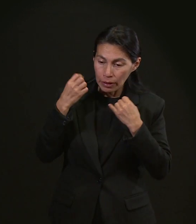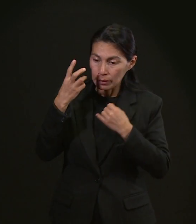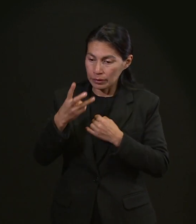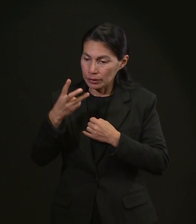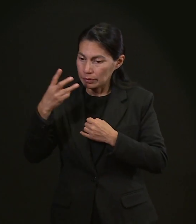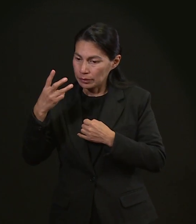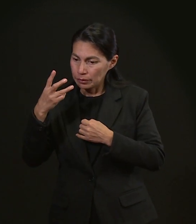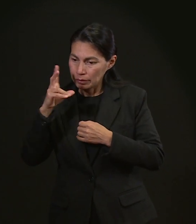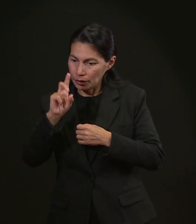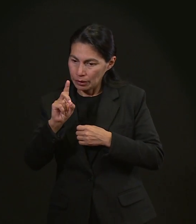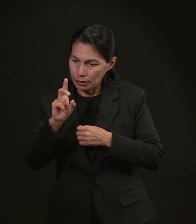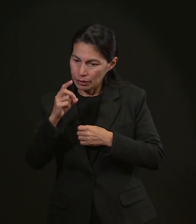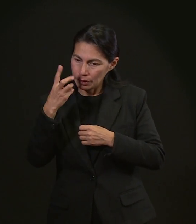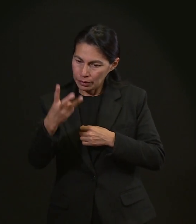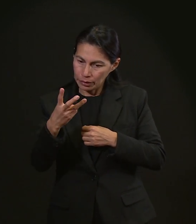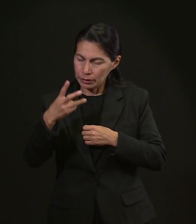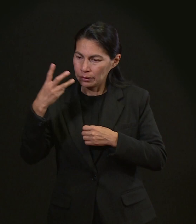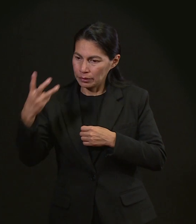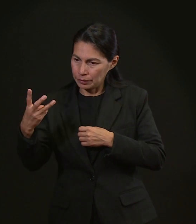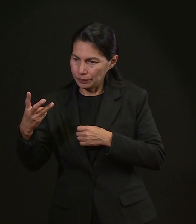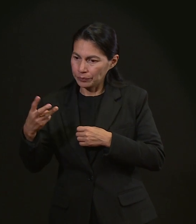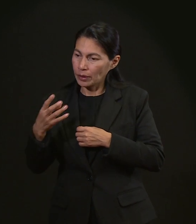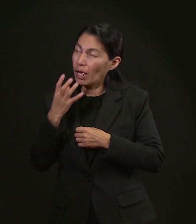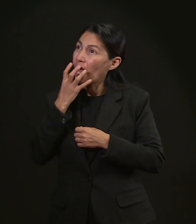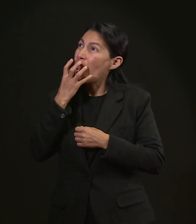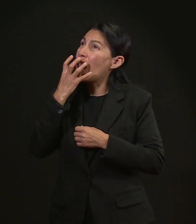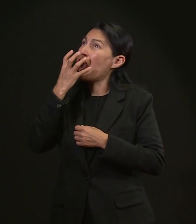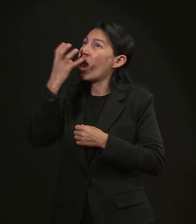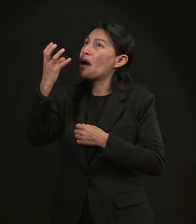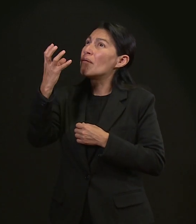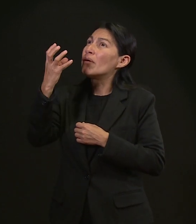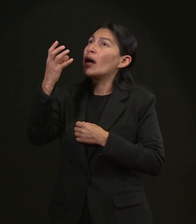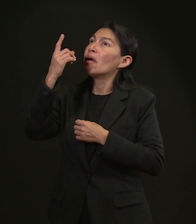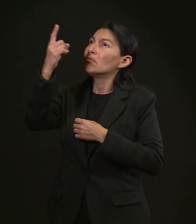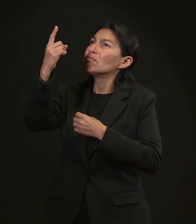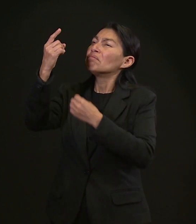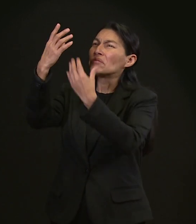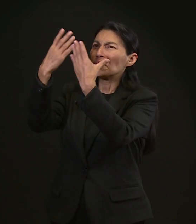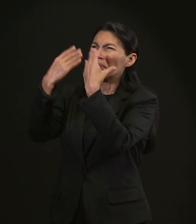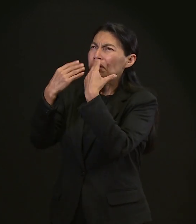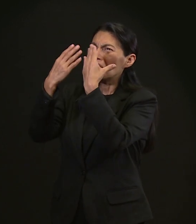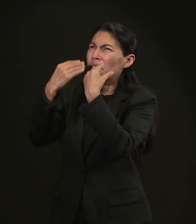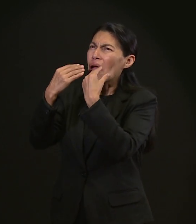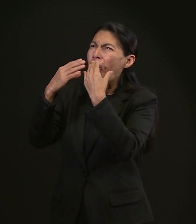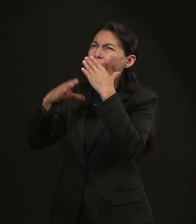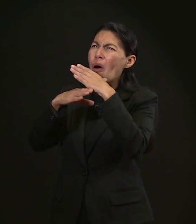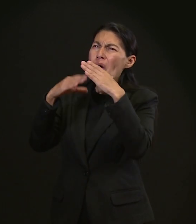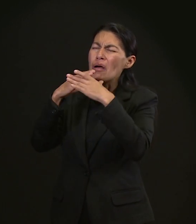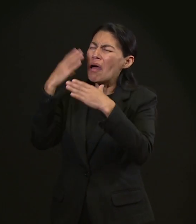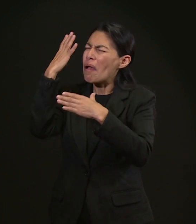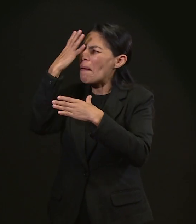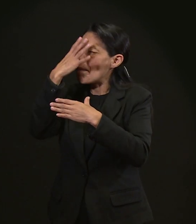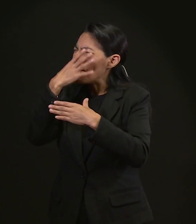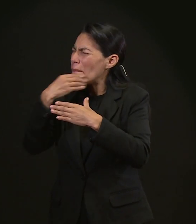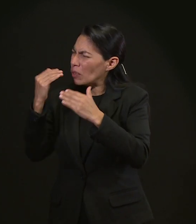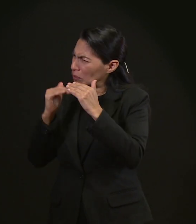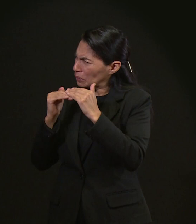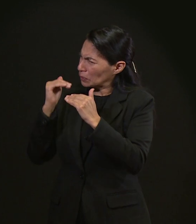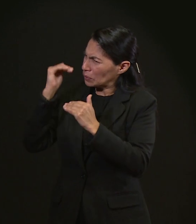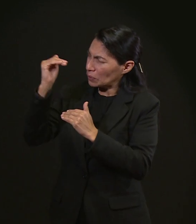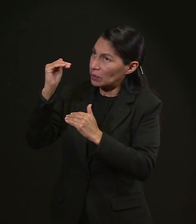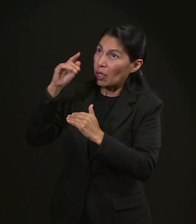y yo te responderé y te enseñaré cosas grandes y hermosas y bellas que